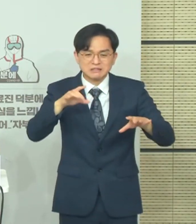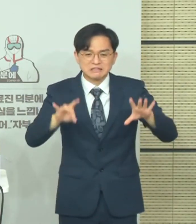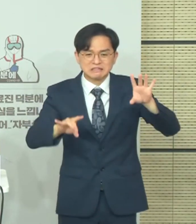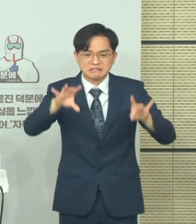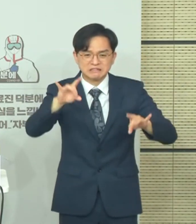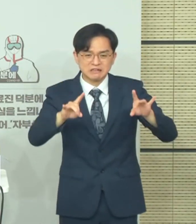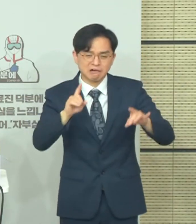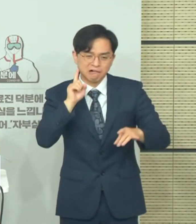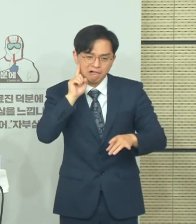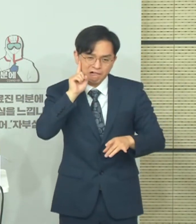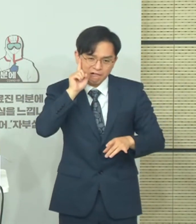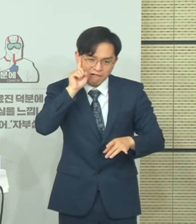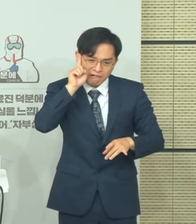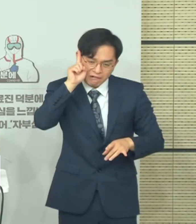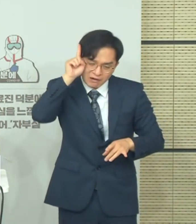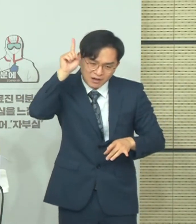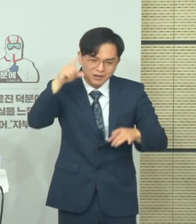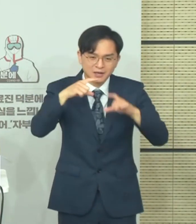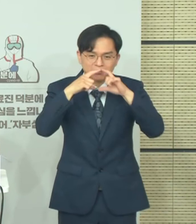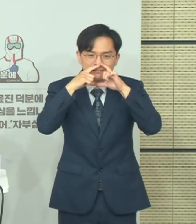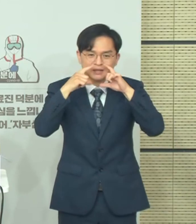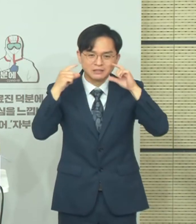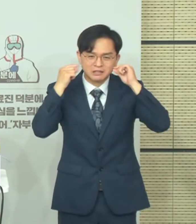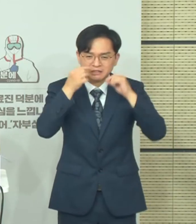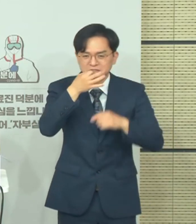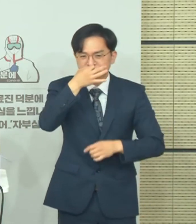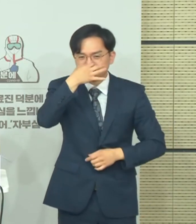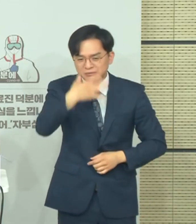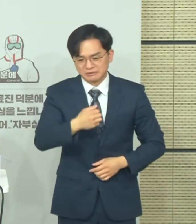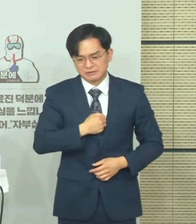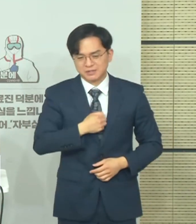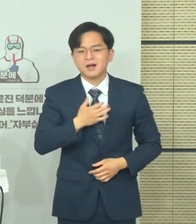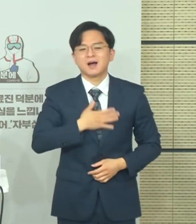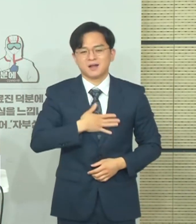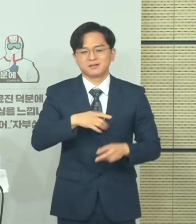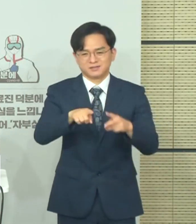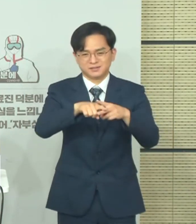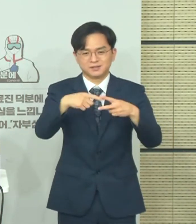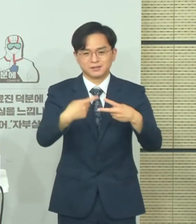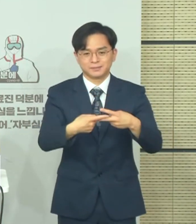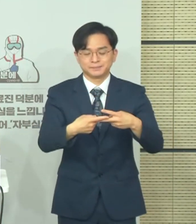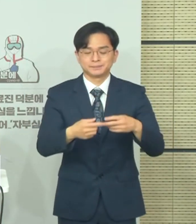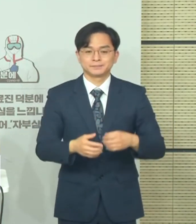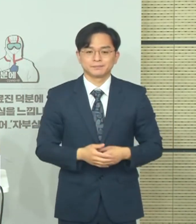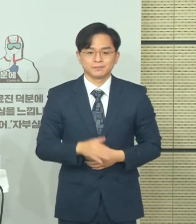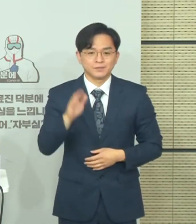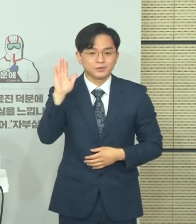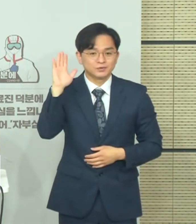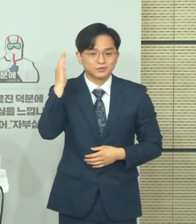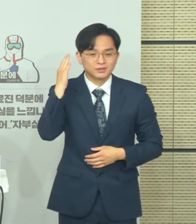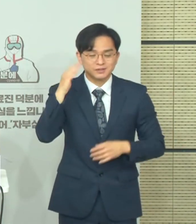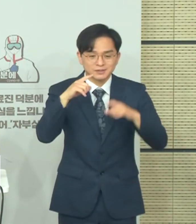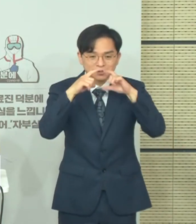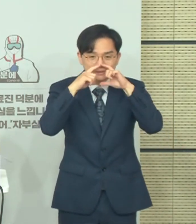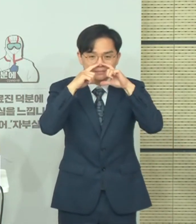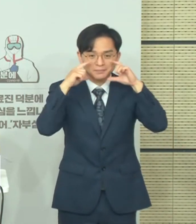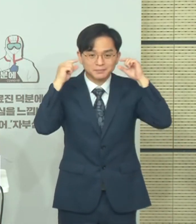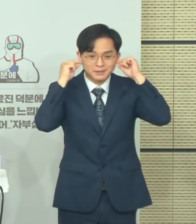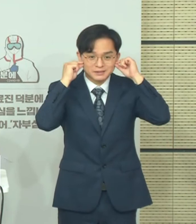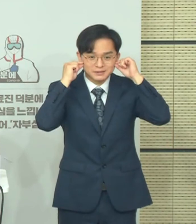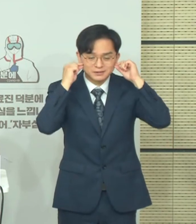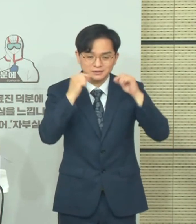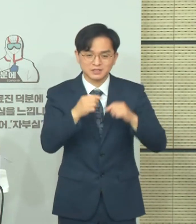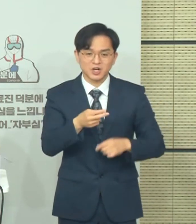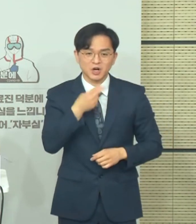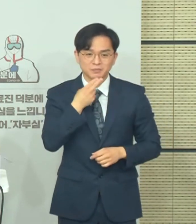준수가 어려움을 충분히 이해합니다 5월 26일 대중교통 마스크 착용이 무한 이후 이와